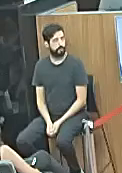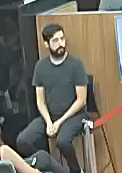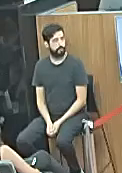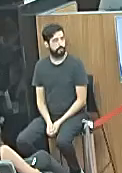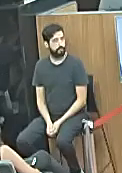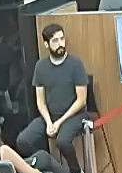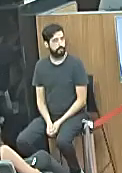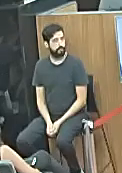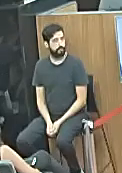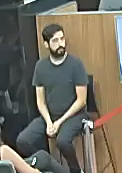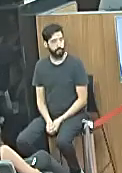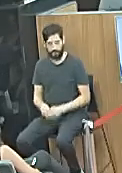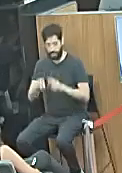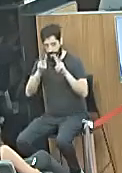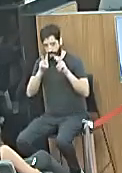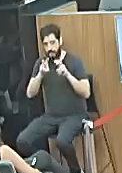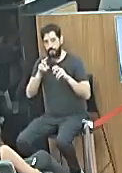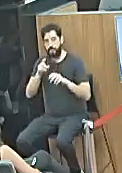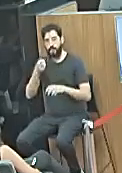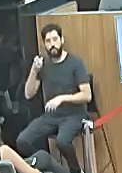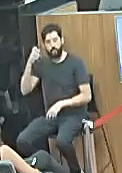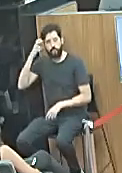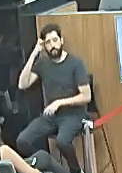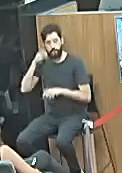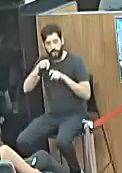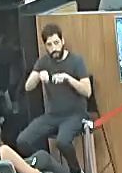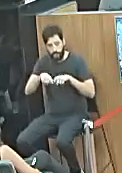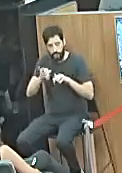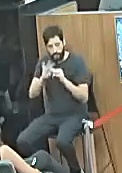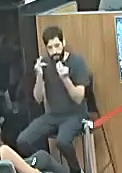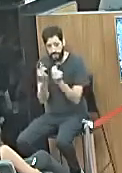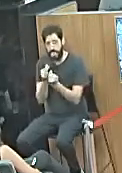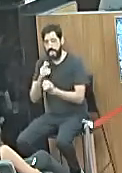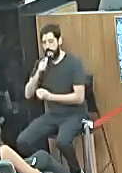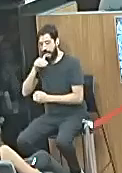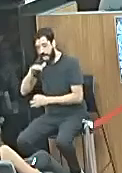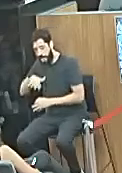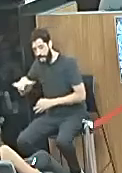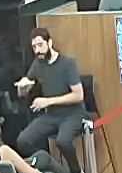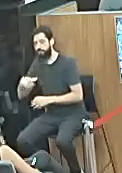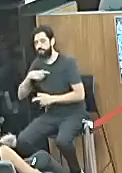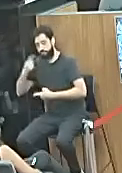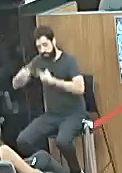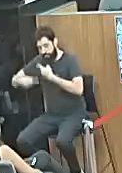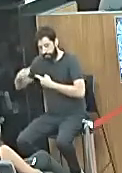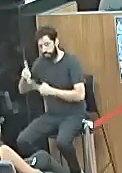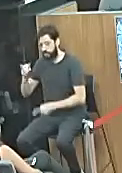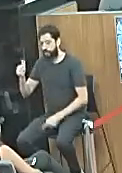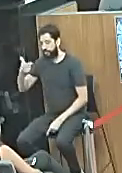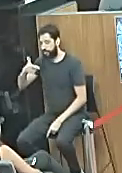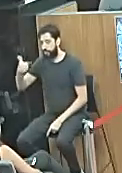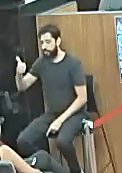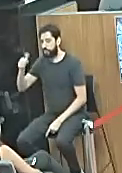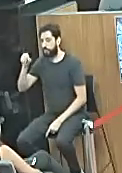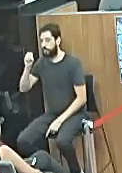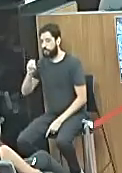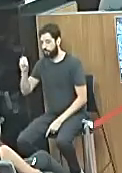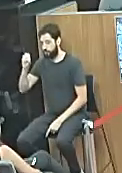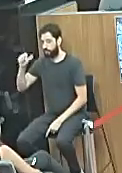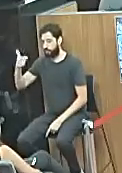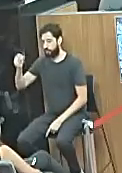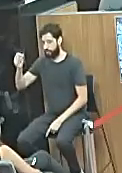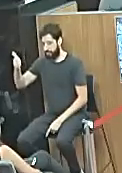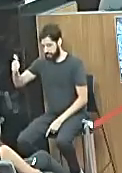os temas cultura agricultura familiar e águas foram debatidos no dia 21 de outubro de 2019